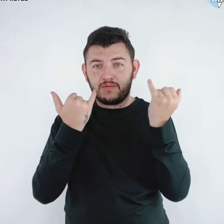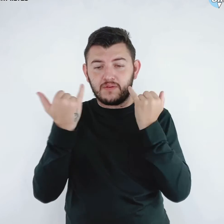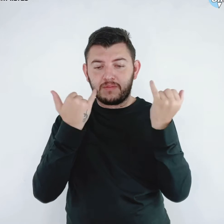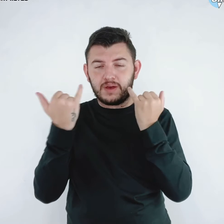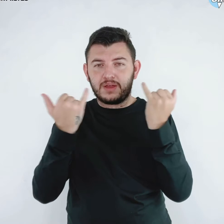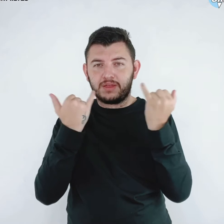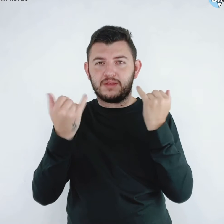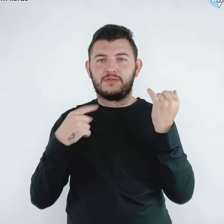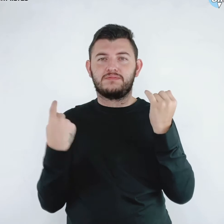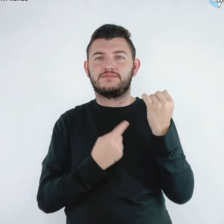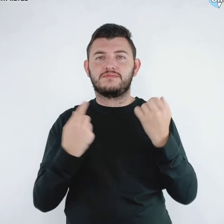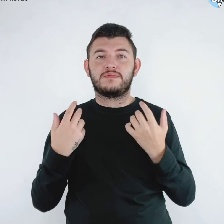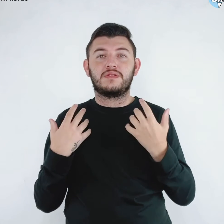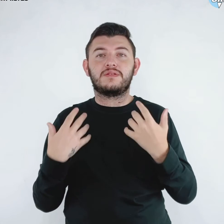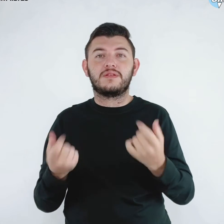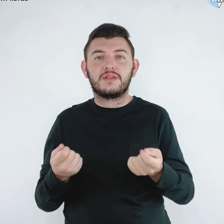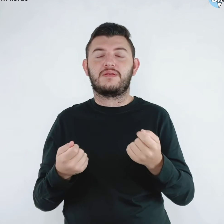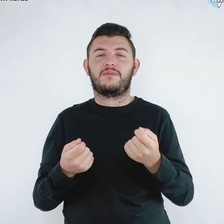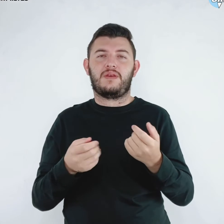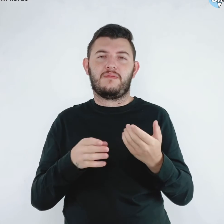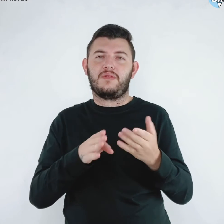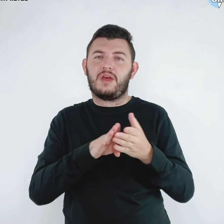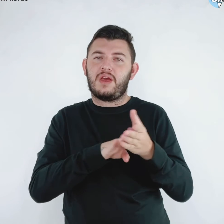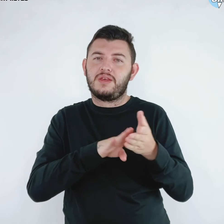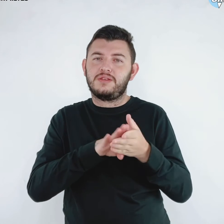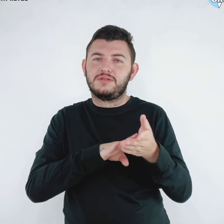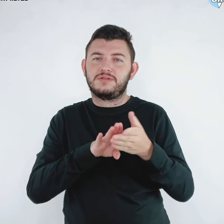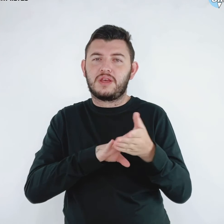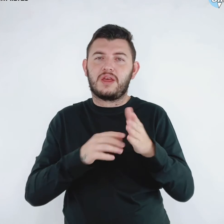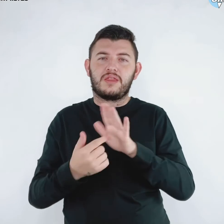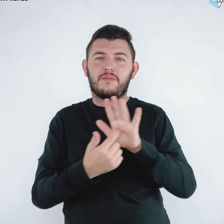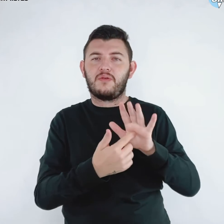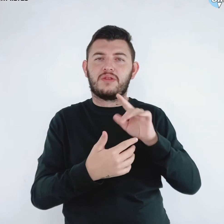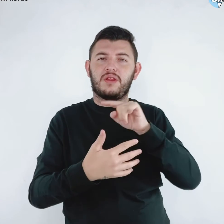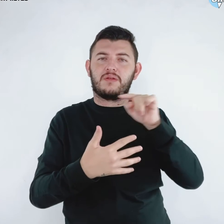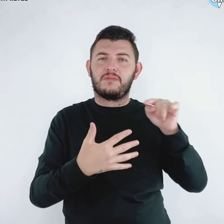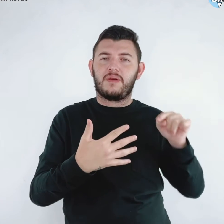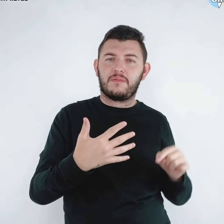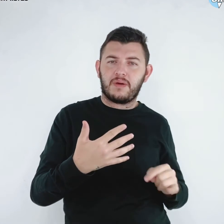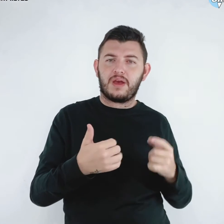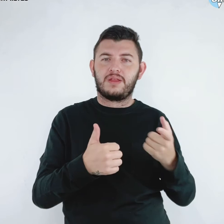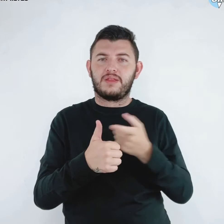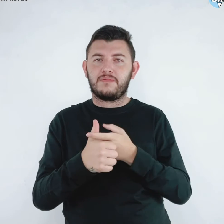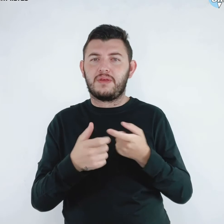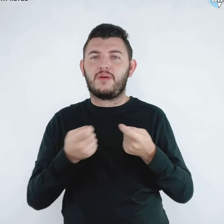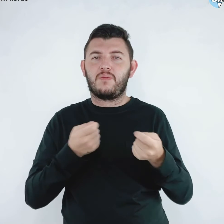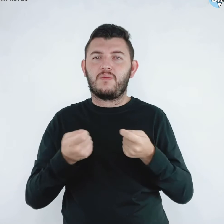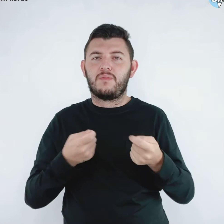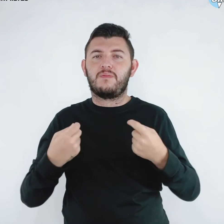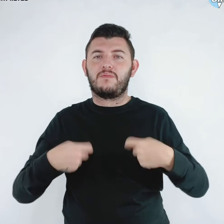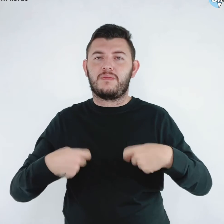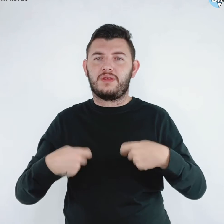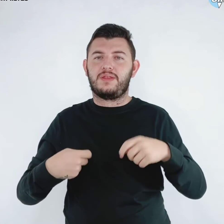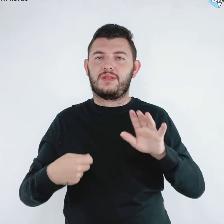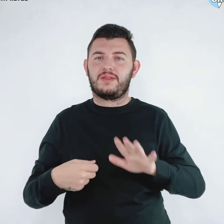à Informação, recebemos a indicação das despesas a serem